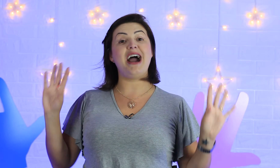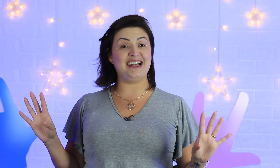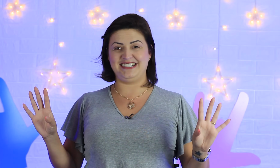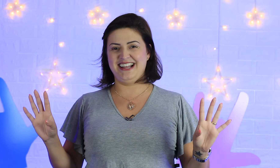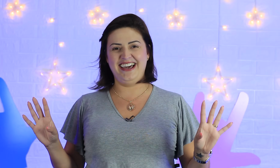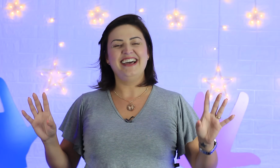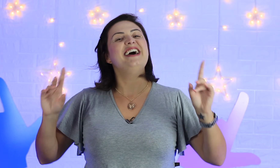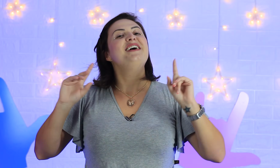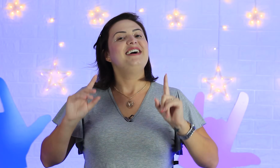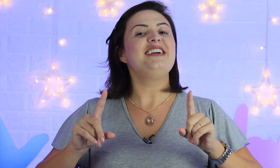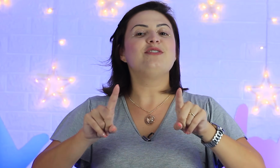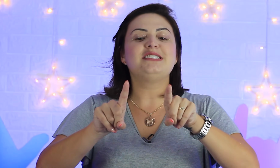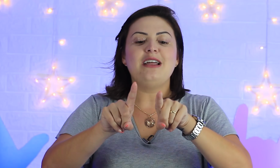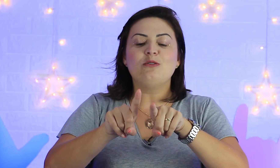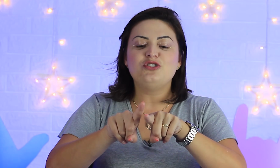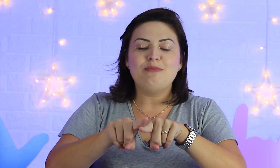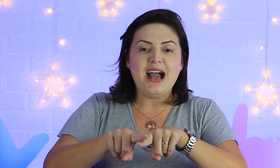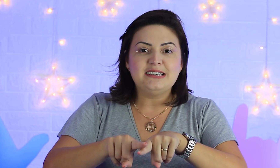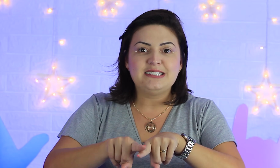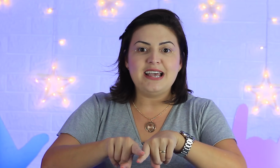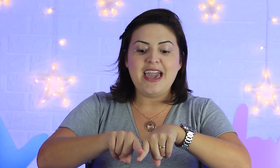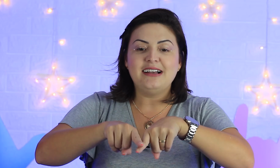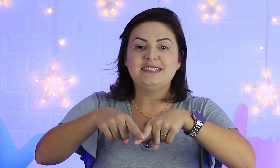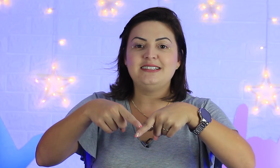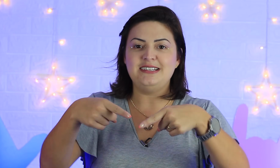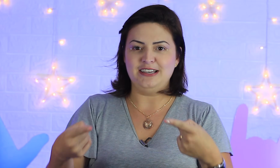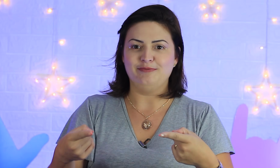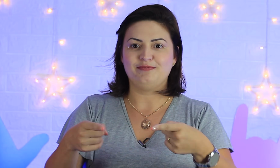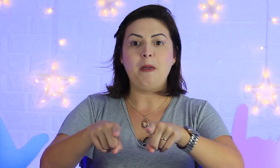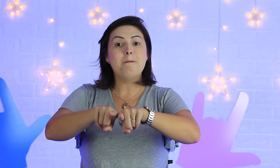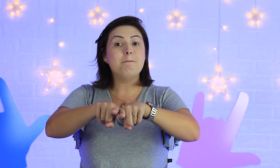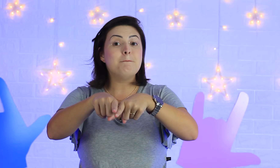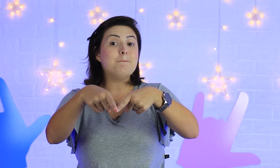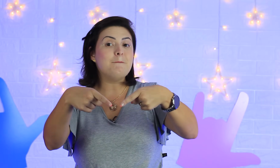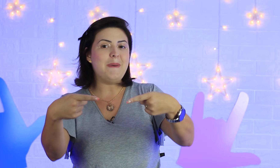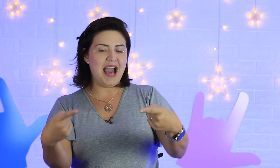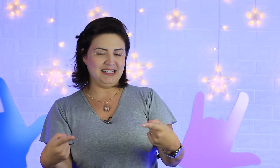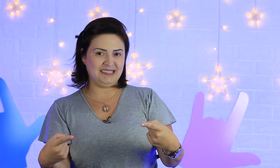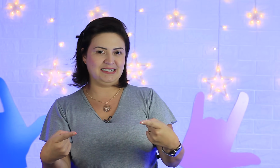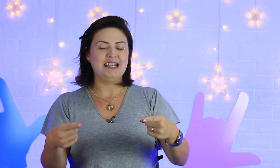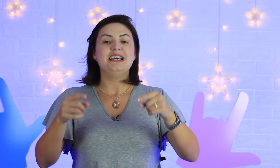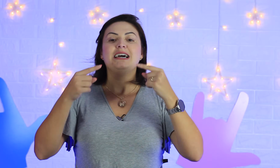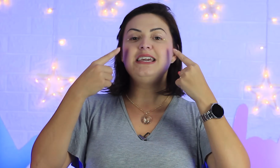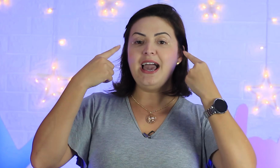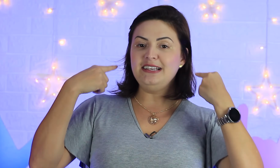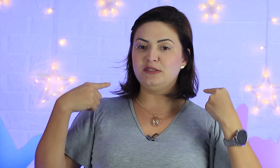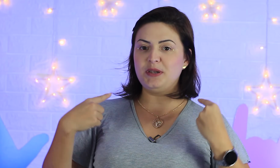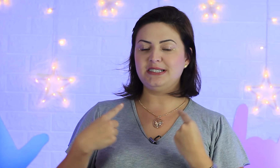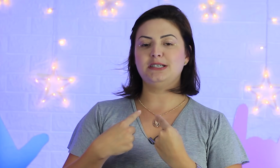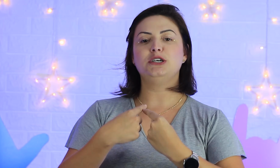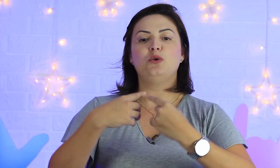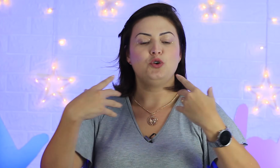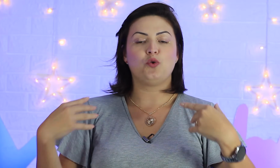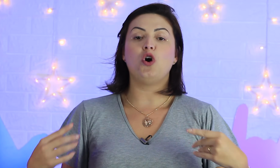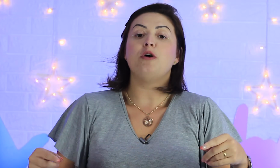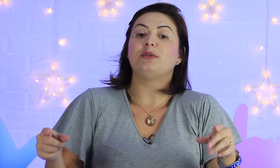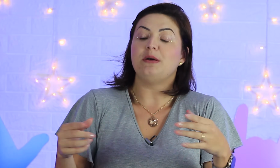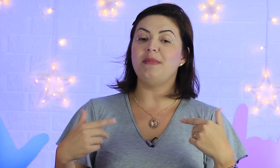mas, né? E o sinal de mas é assim. Mas. E a expressão e o corpo também